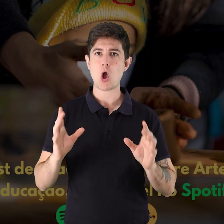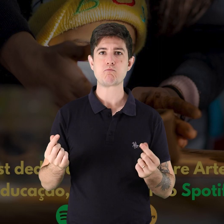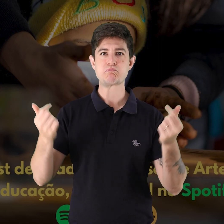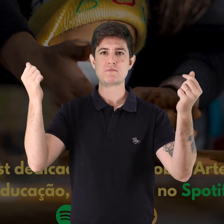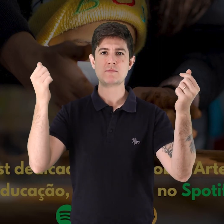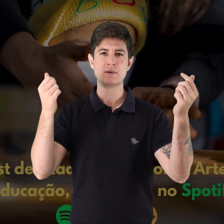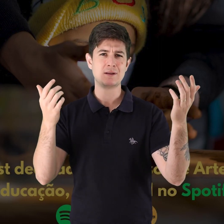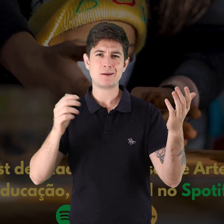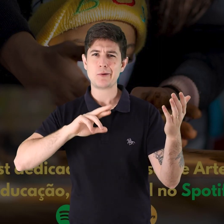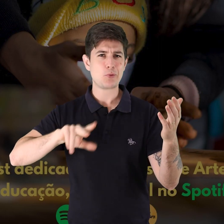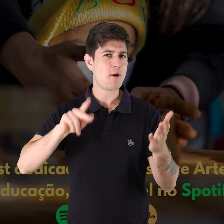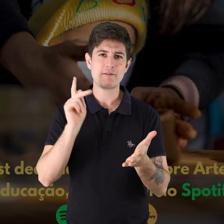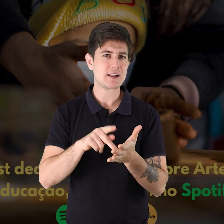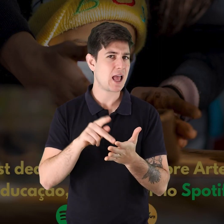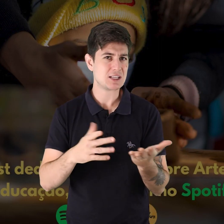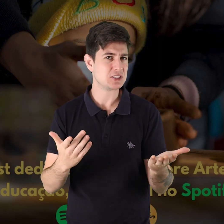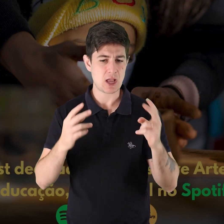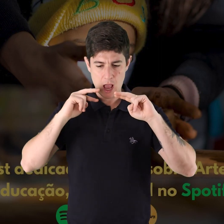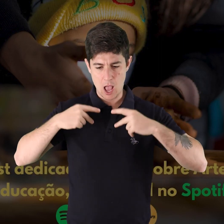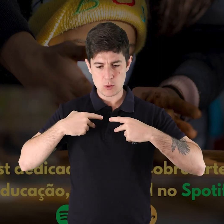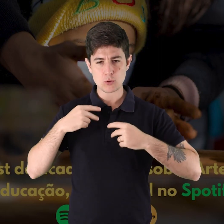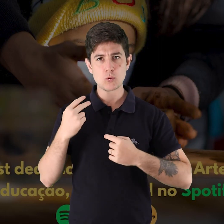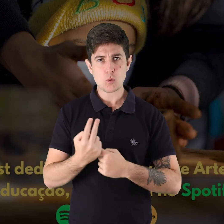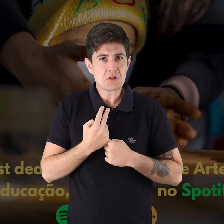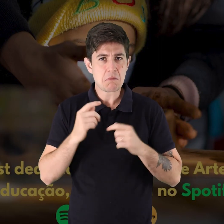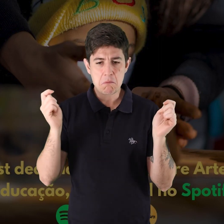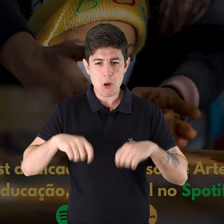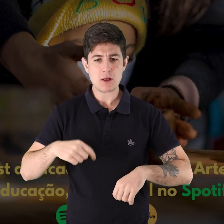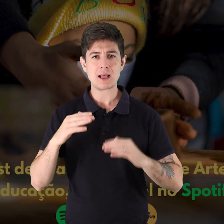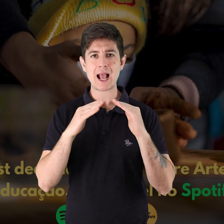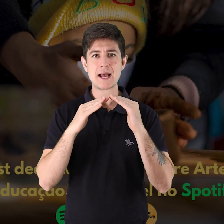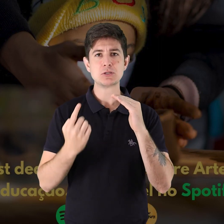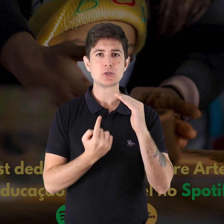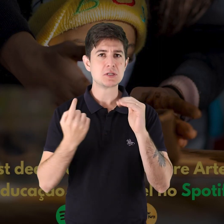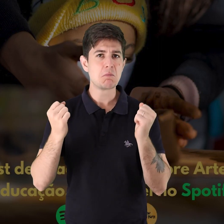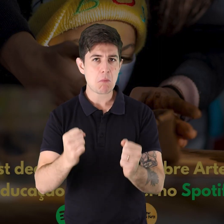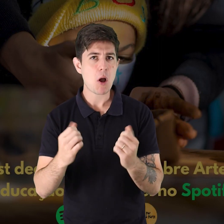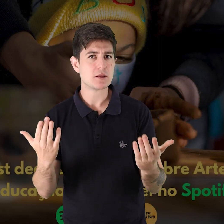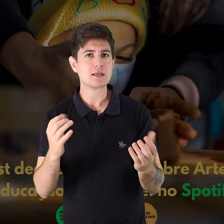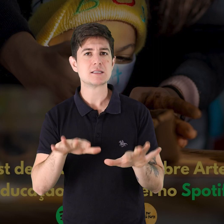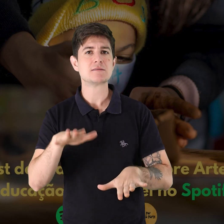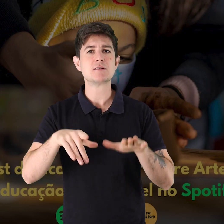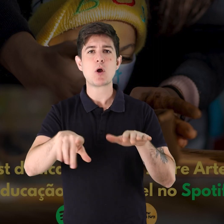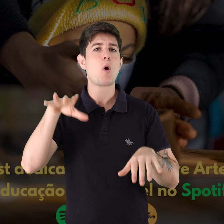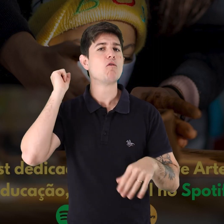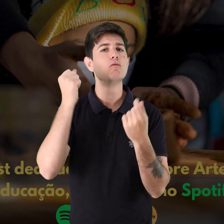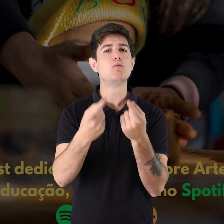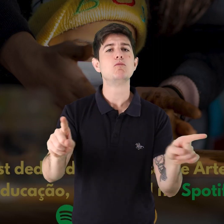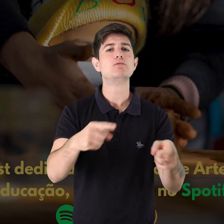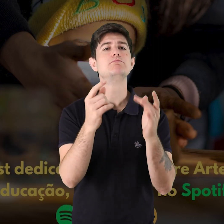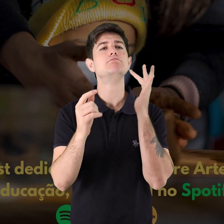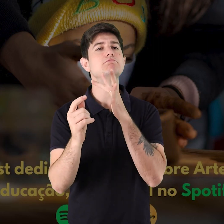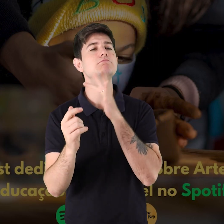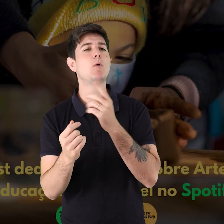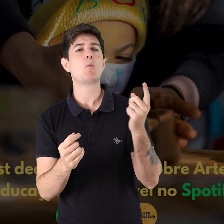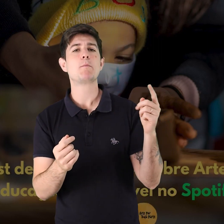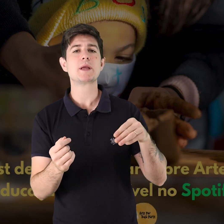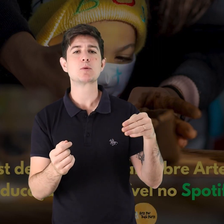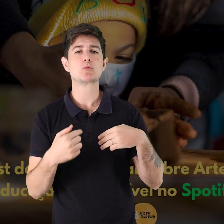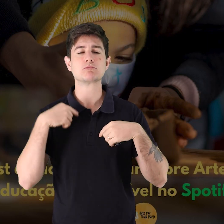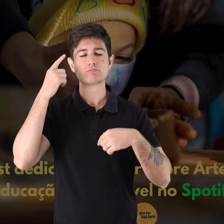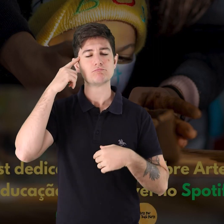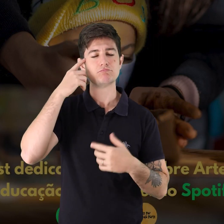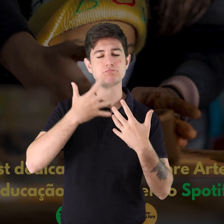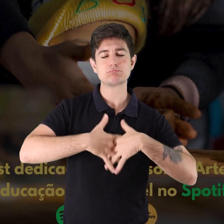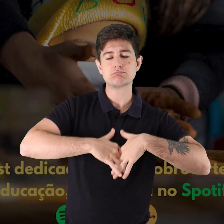é para quem pode ir pro spa. Não é verdade isso. Não é verdade. Porque o autocuidado você pode fazer sozinho em casa, colocando uma música que você